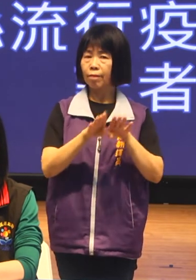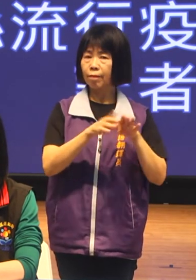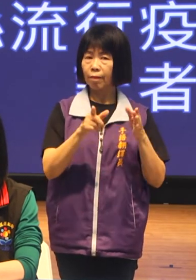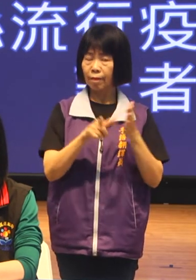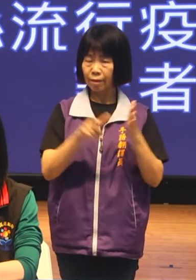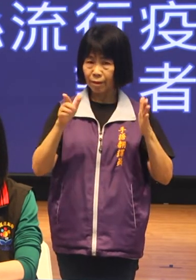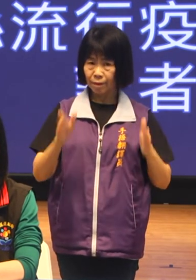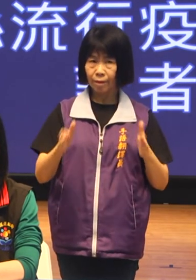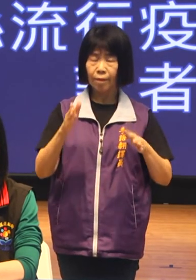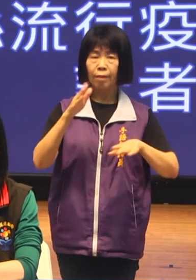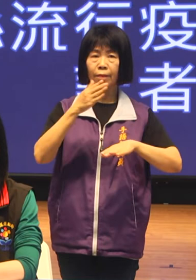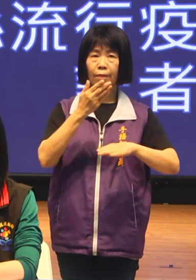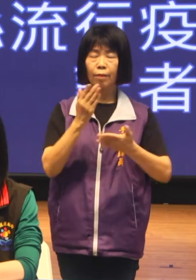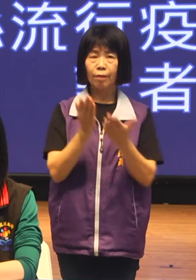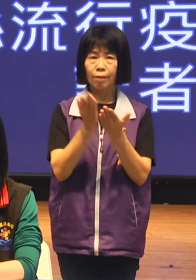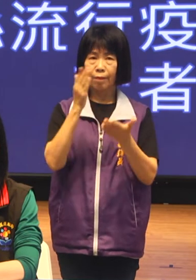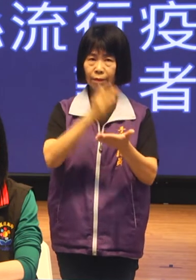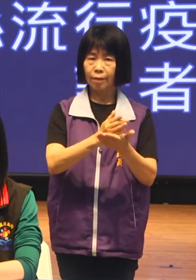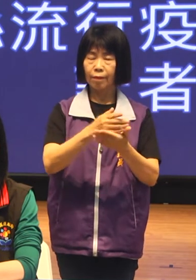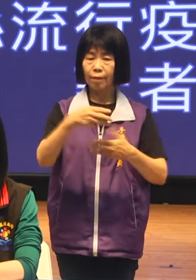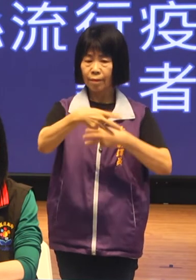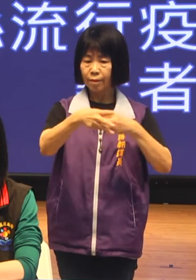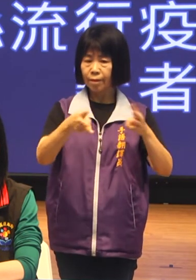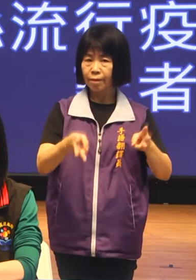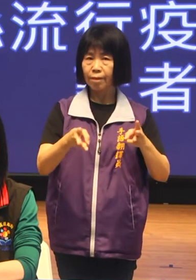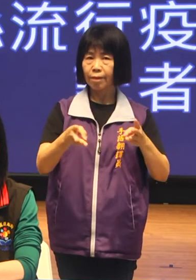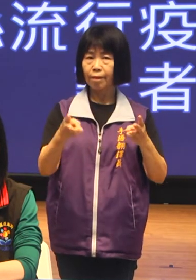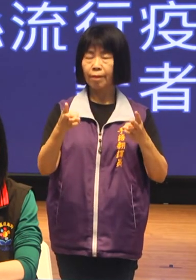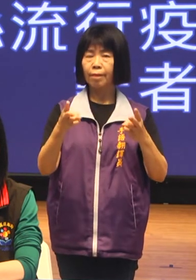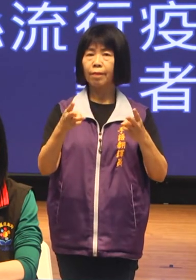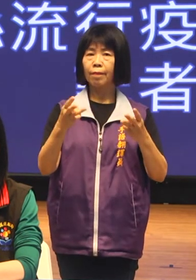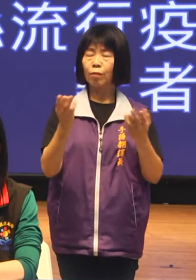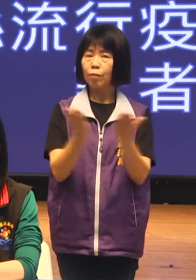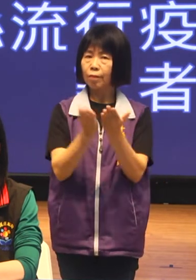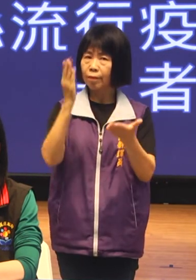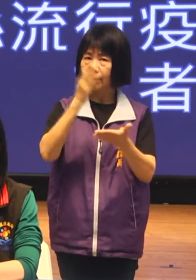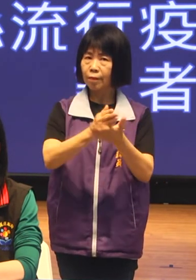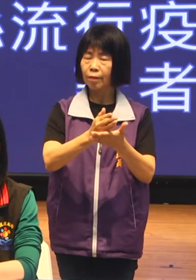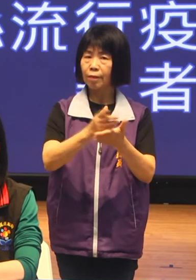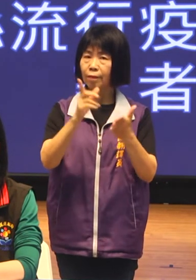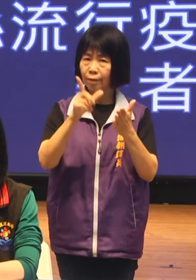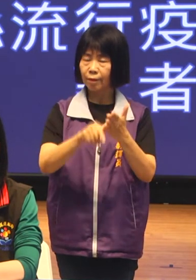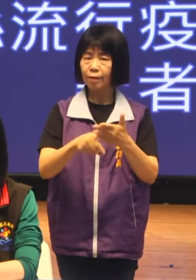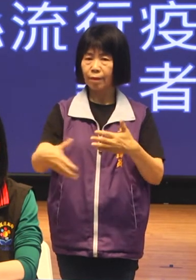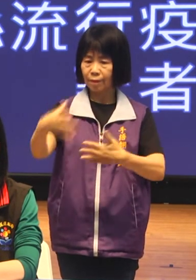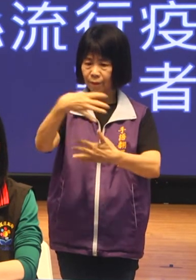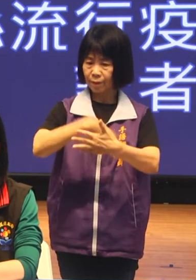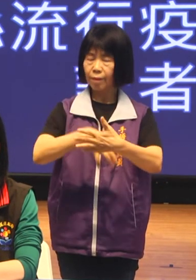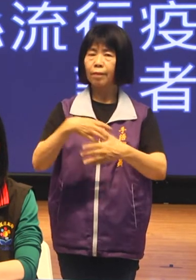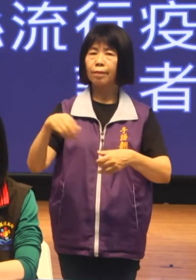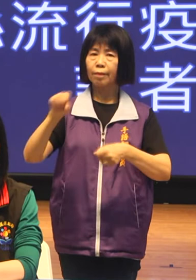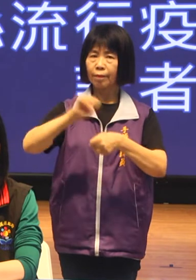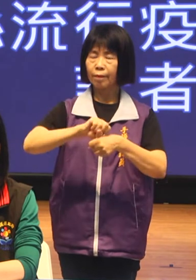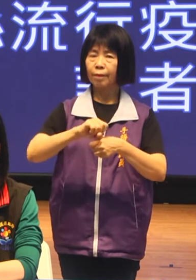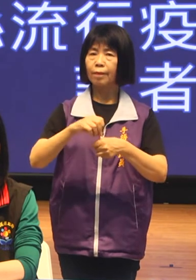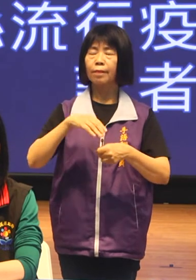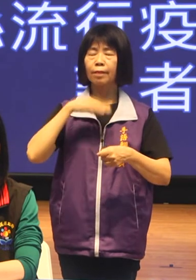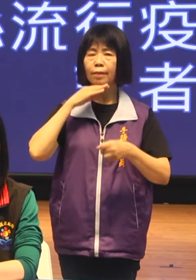课，所以呢，这个班级呢暂停实体课程的一个时间，就会纳入这段时间，一直